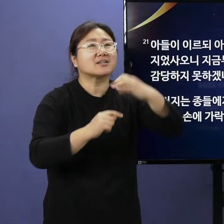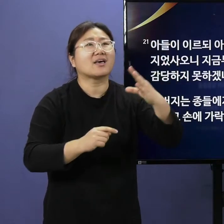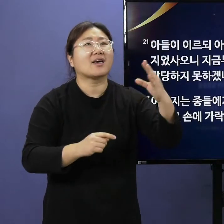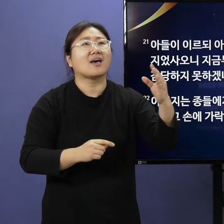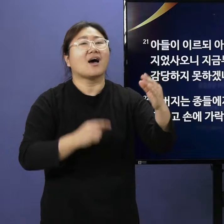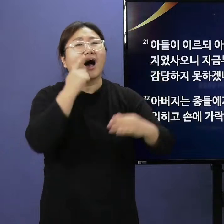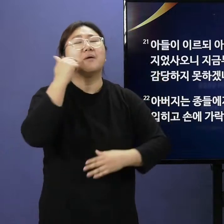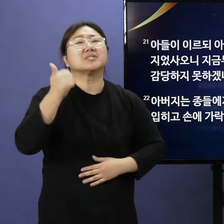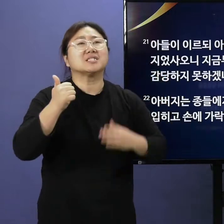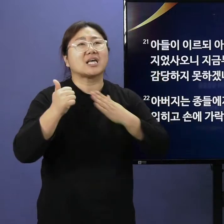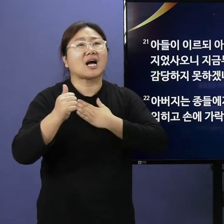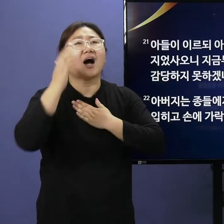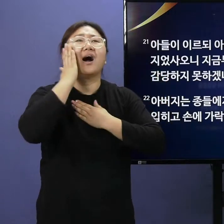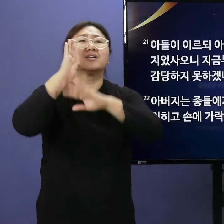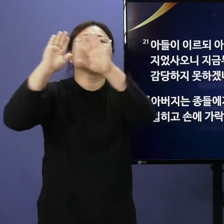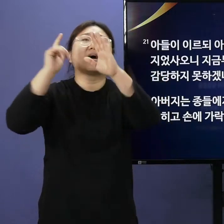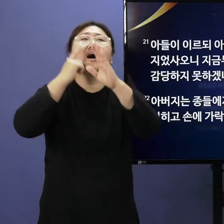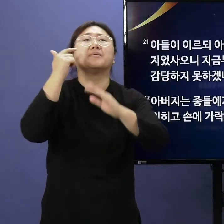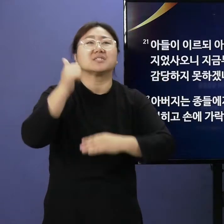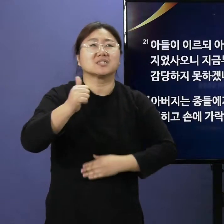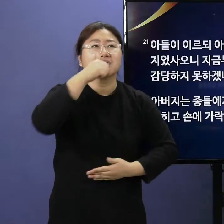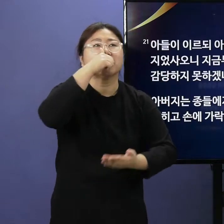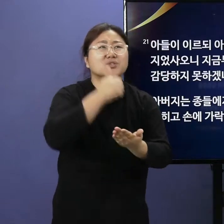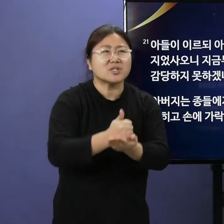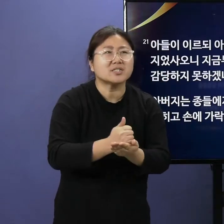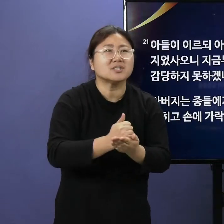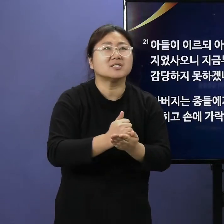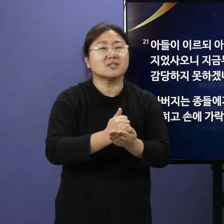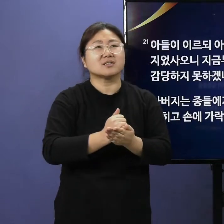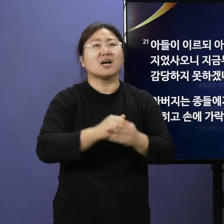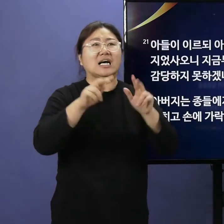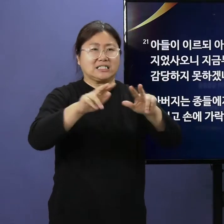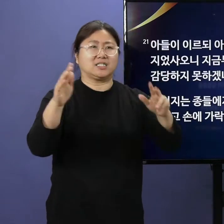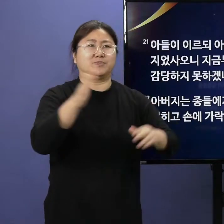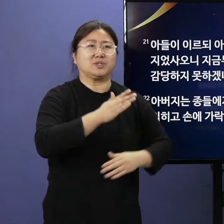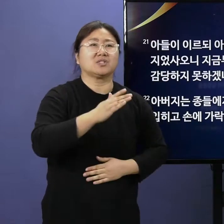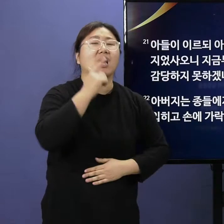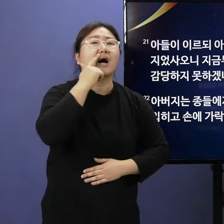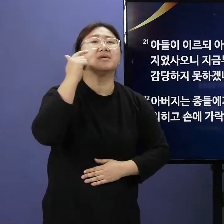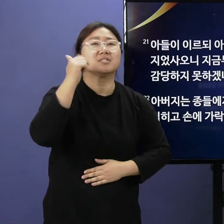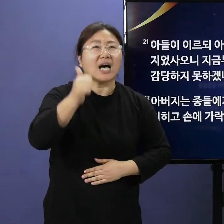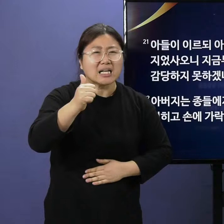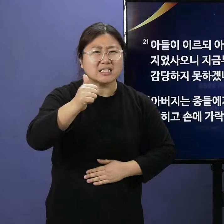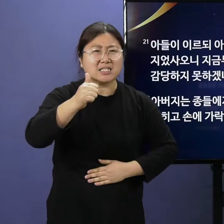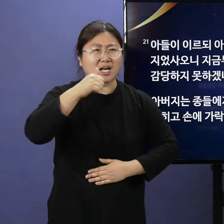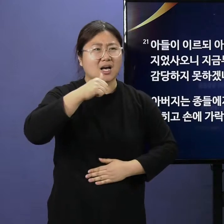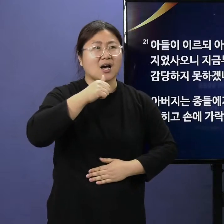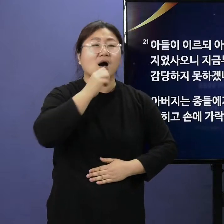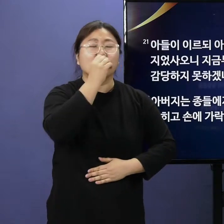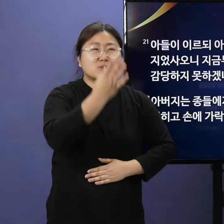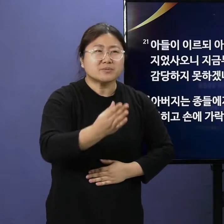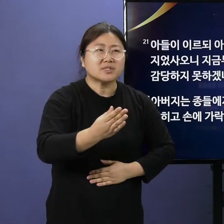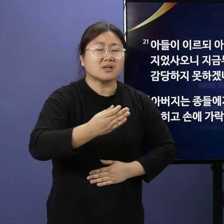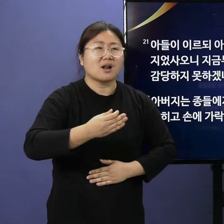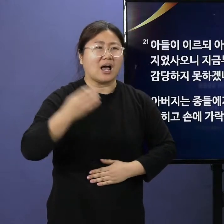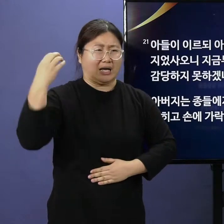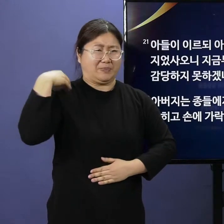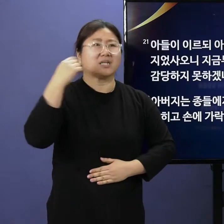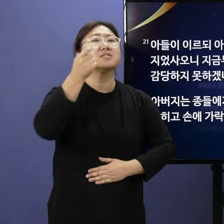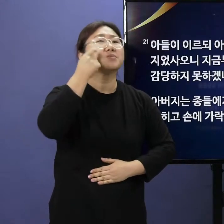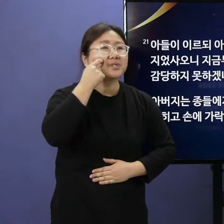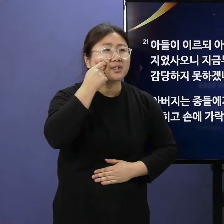아들과 아버지께 죄를 지었사오니 지금부터는 아버지의 아들이라 일컬음을 감당하지 못하겠나이다